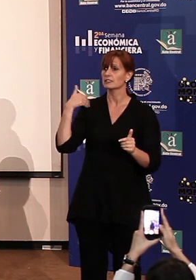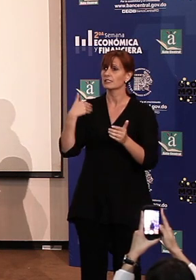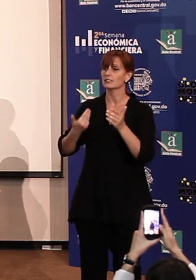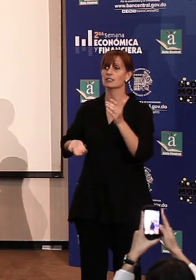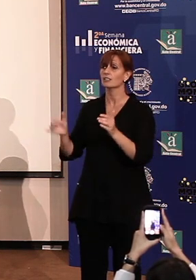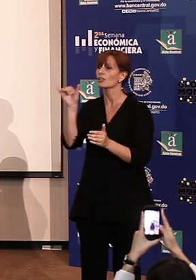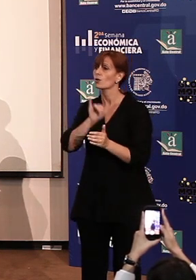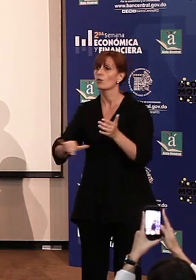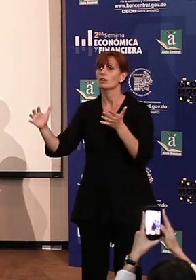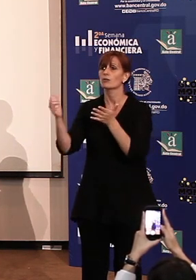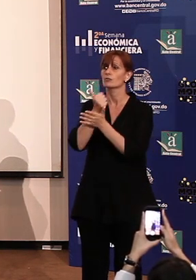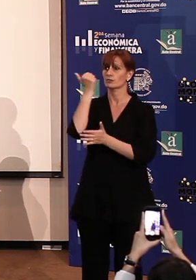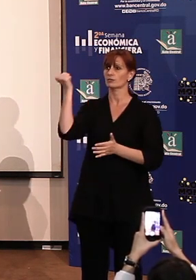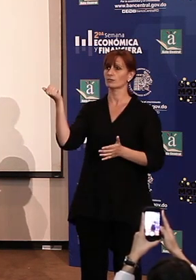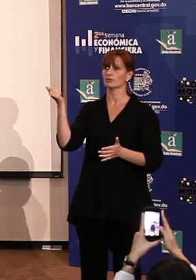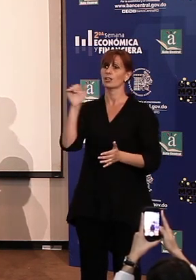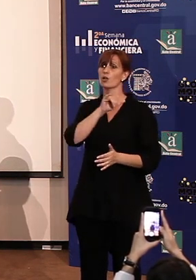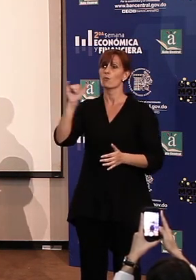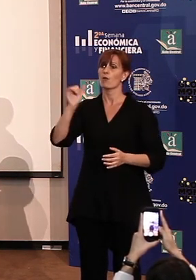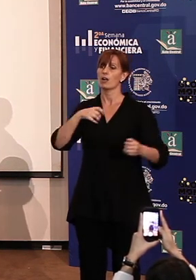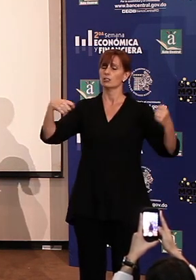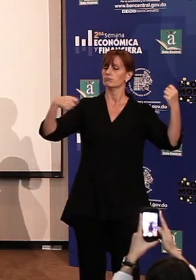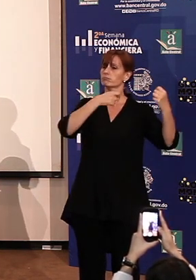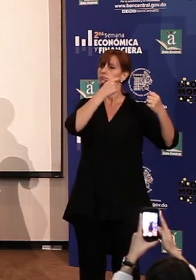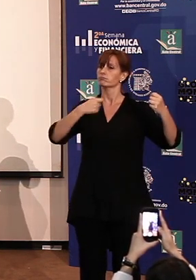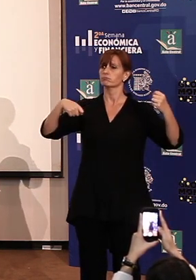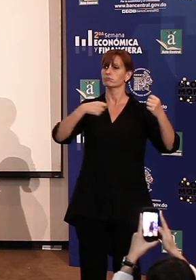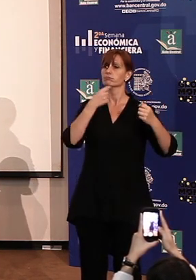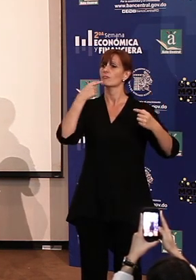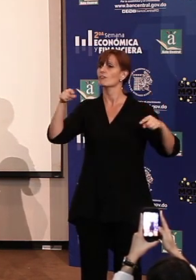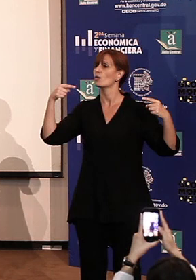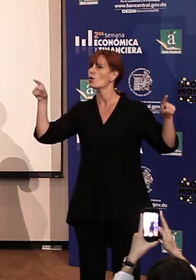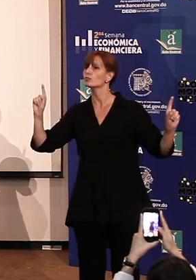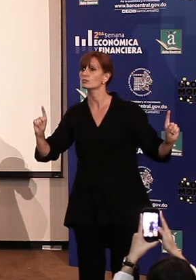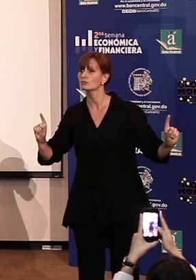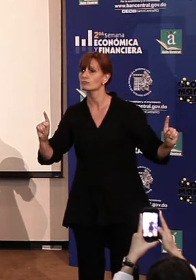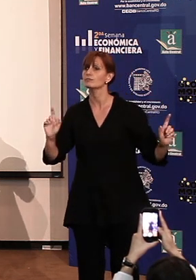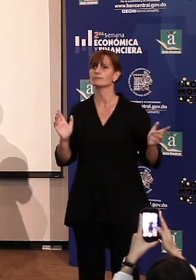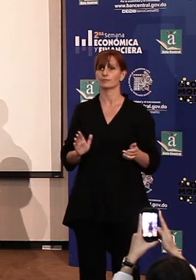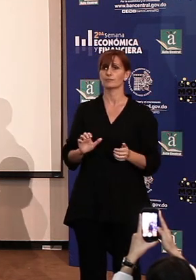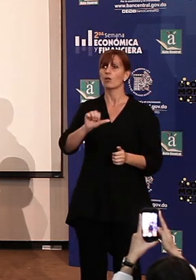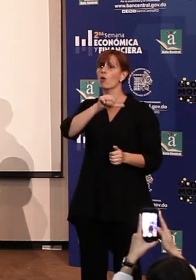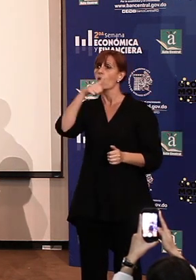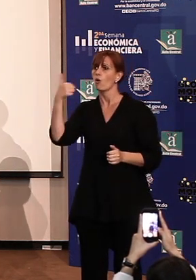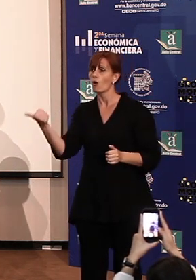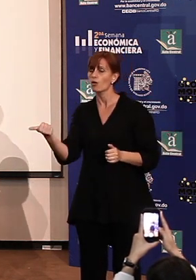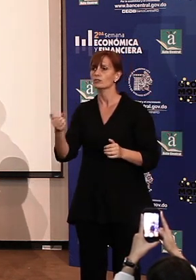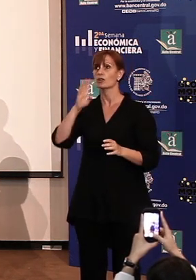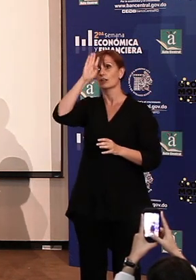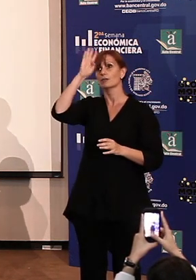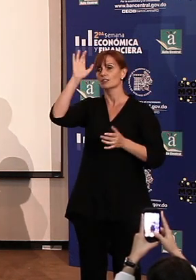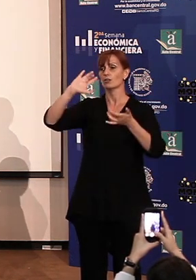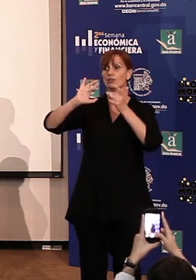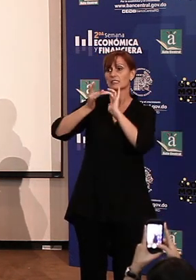recuerden quien fue el que creó la internet y ahí a propósito le decía algo a nuestra